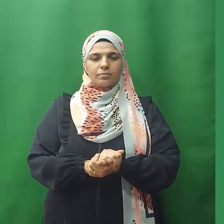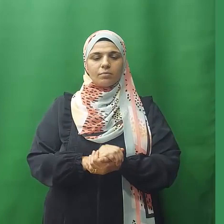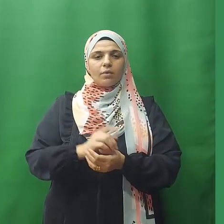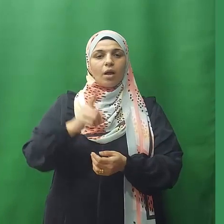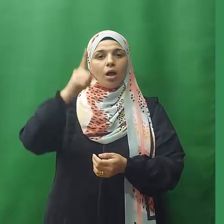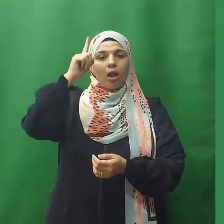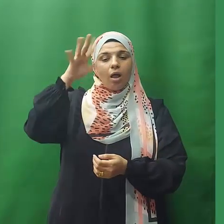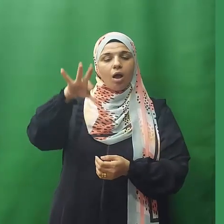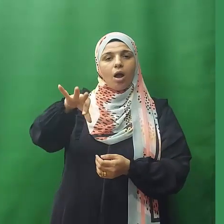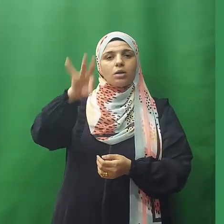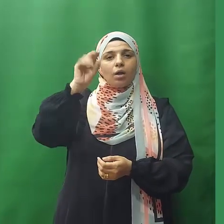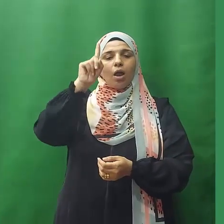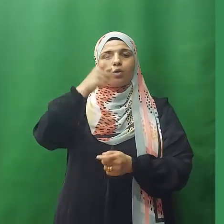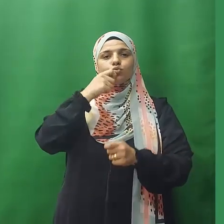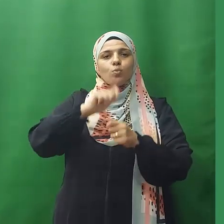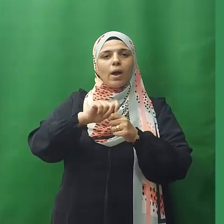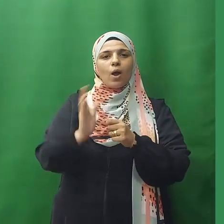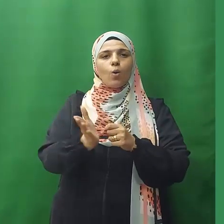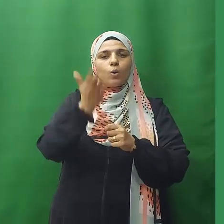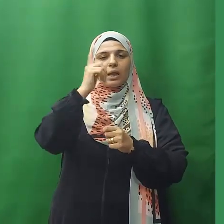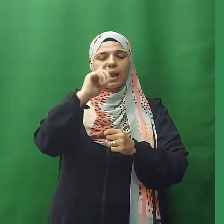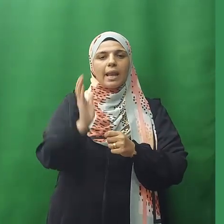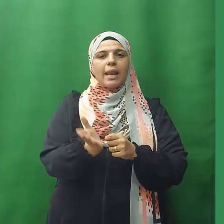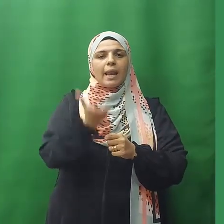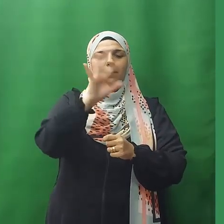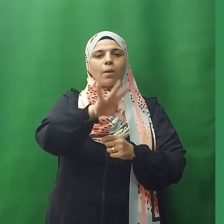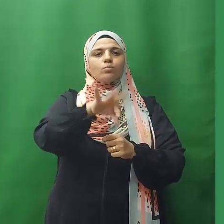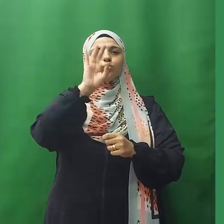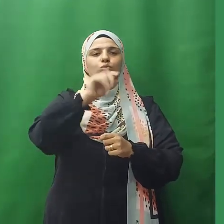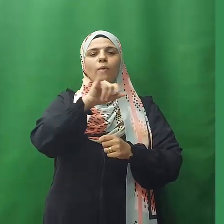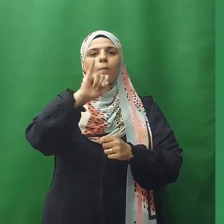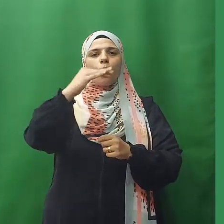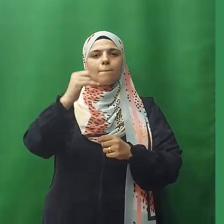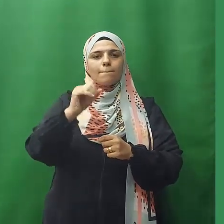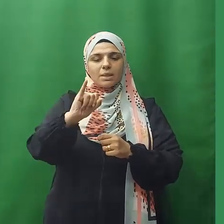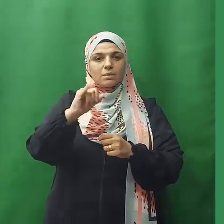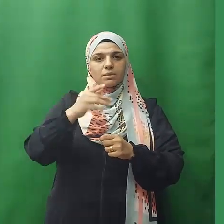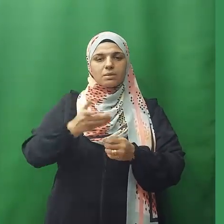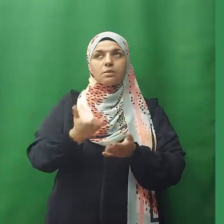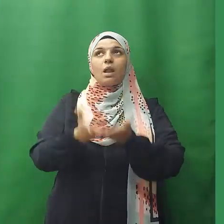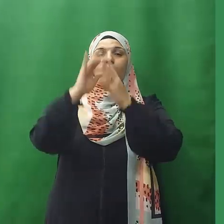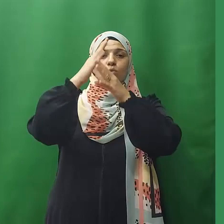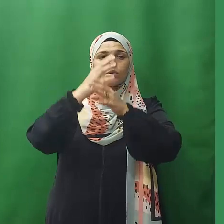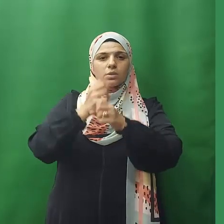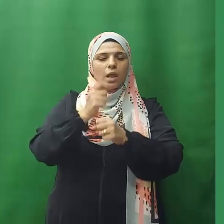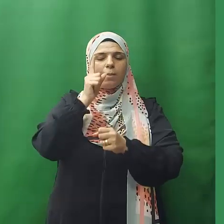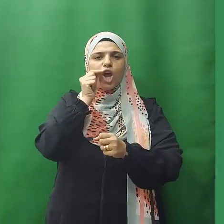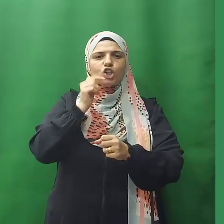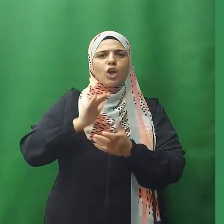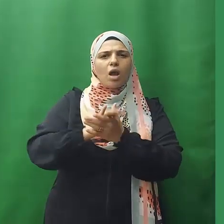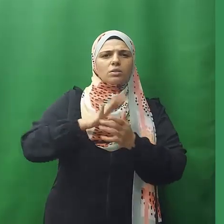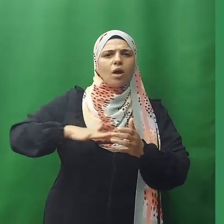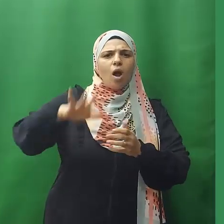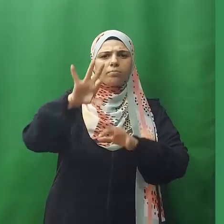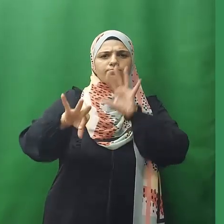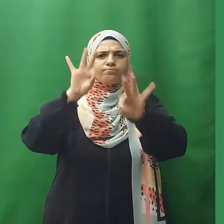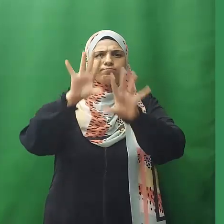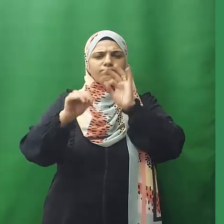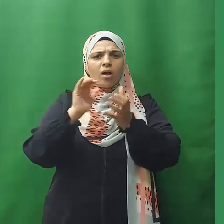سبحانه وتعالى لنبيه المصطفى صلى الله عليه وسلم رجالا اصفياء واصحابا انقياء